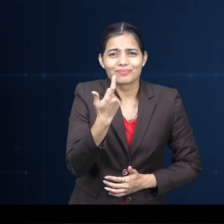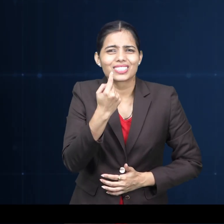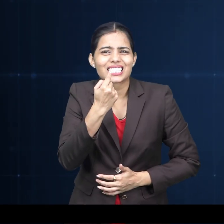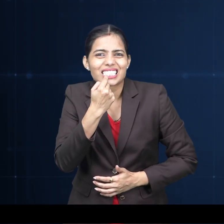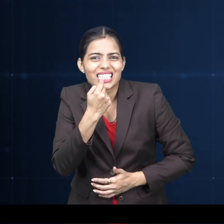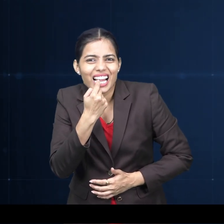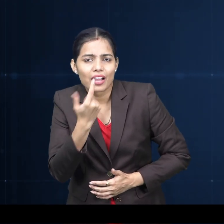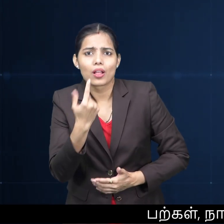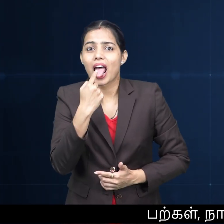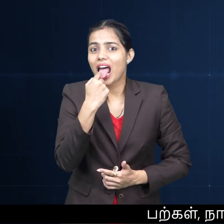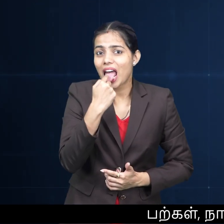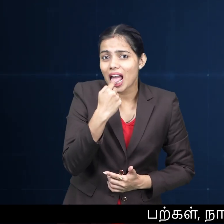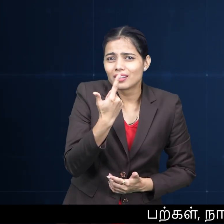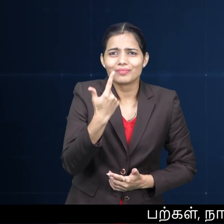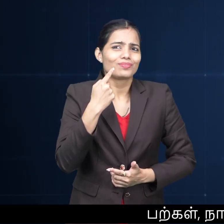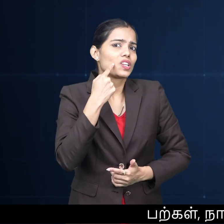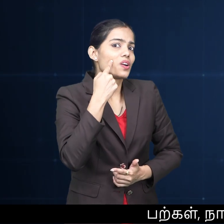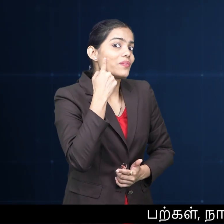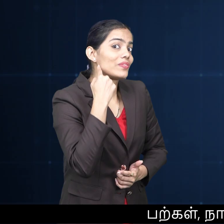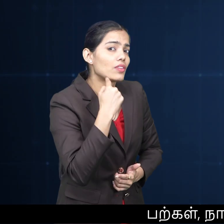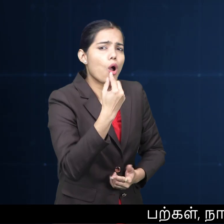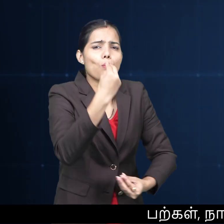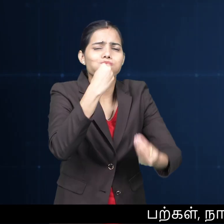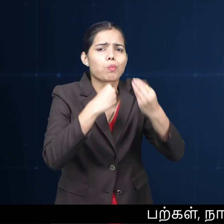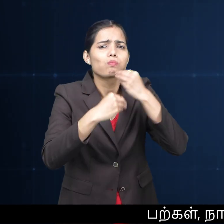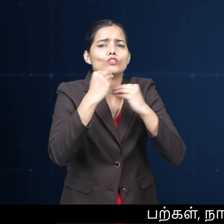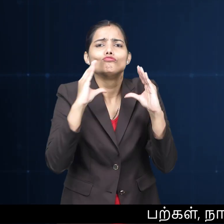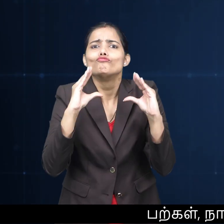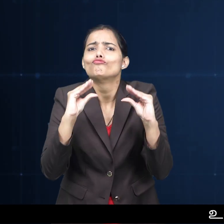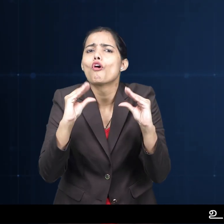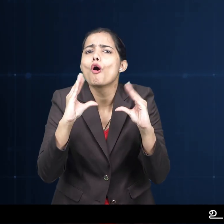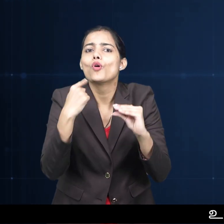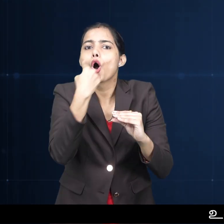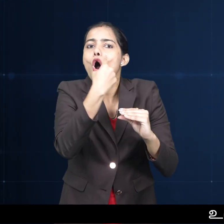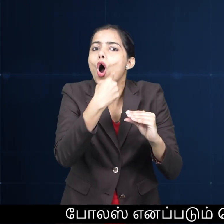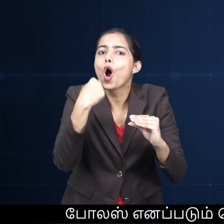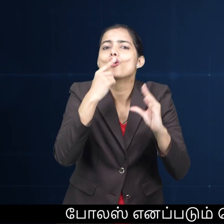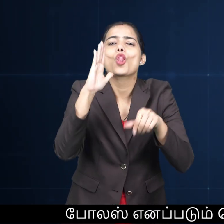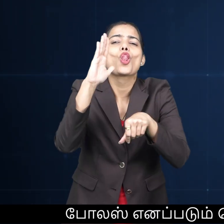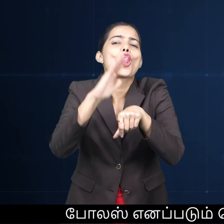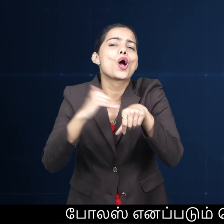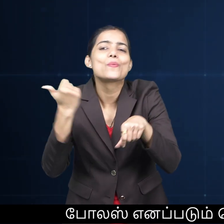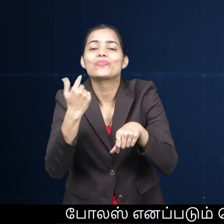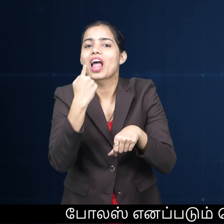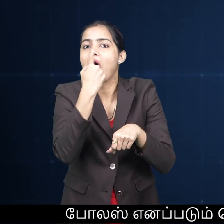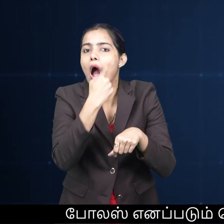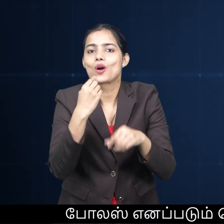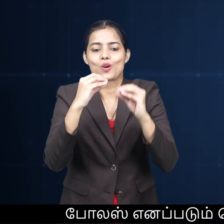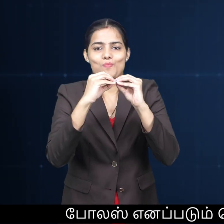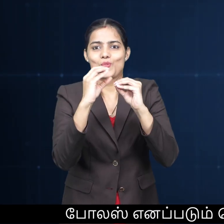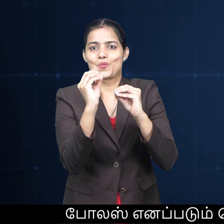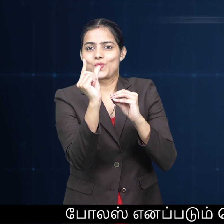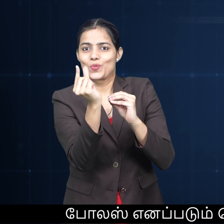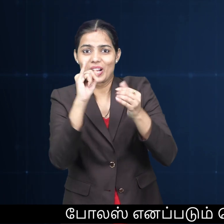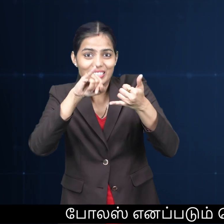வாயில் பற்கள், நாக்கு மற்றும் உமிழ்நீர் ஆகியவை உணவை மென்மையான, ஈரமான பந்தாக